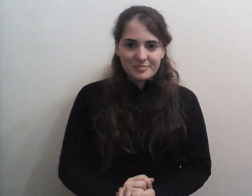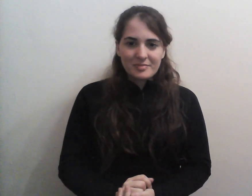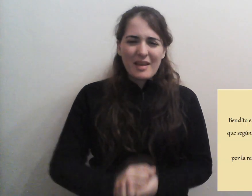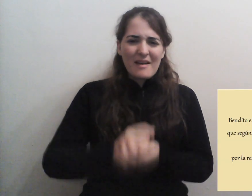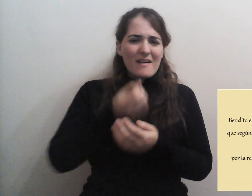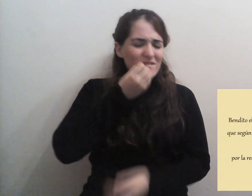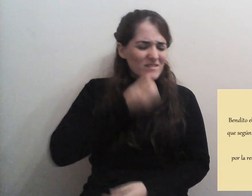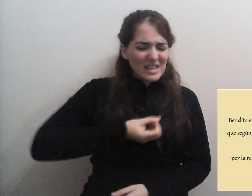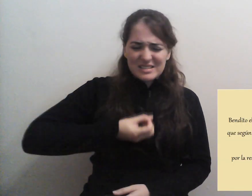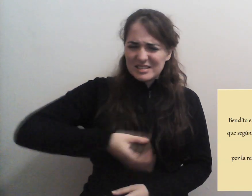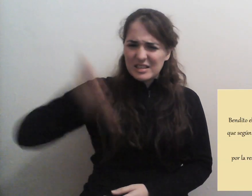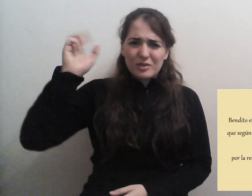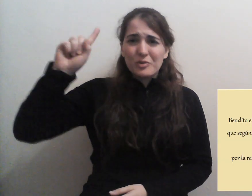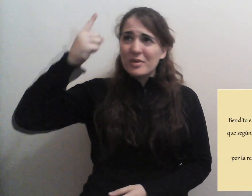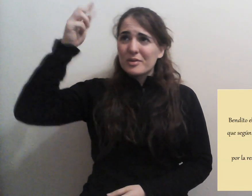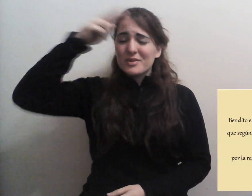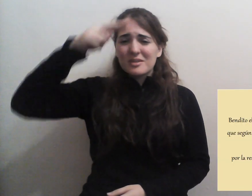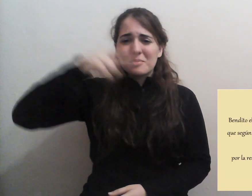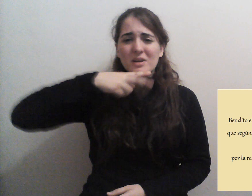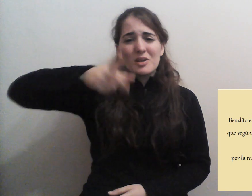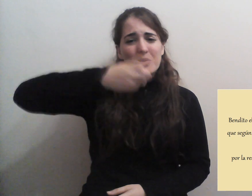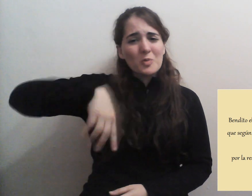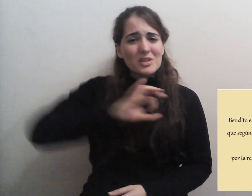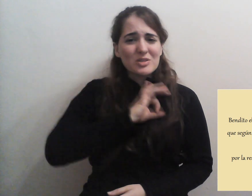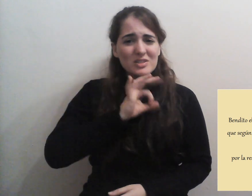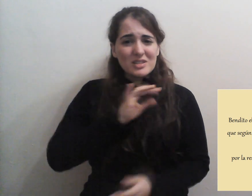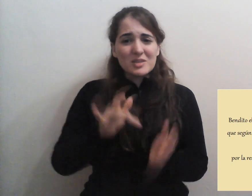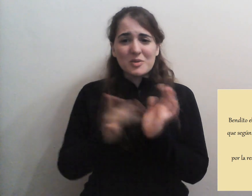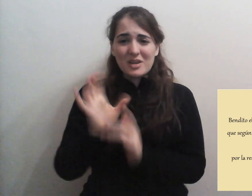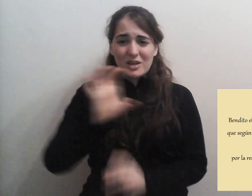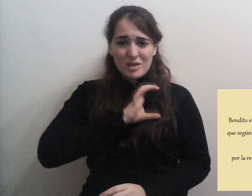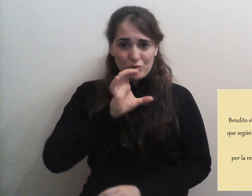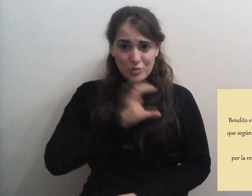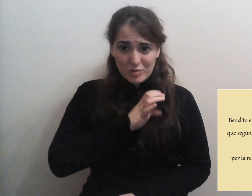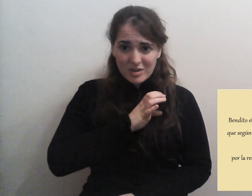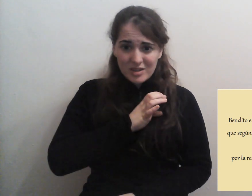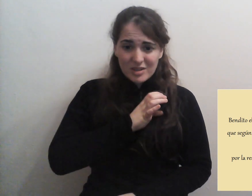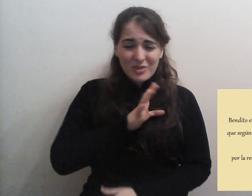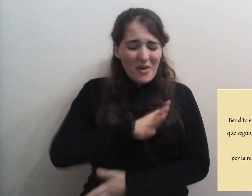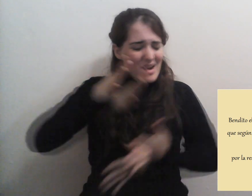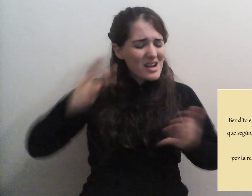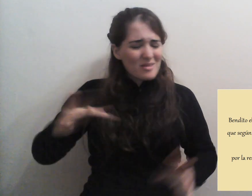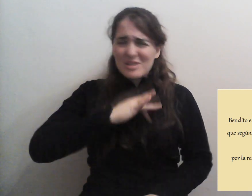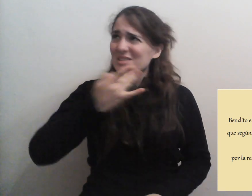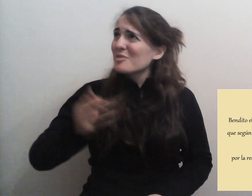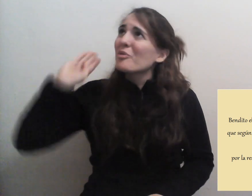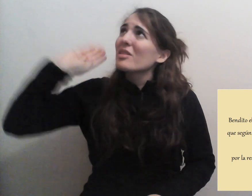Bendito el Dios y Padre de nuestro Señor Jesucristo, que según su grande misericordia nos